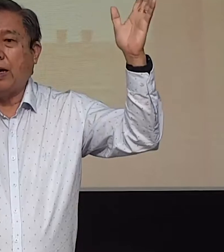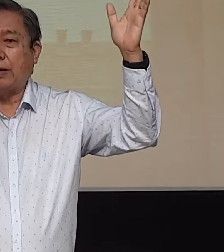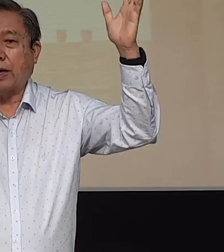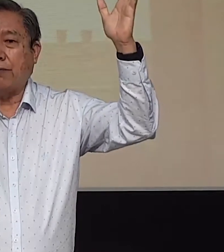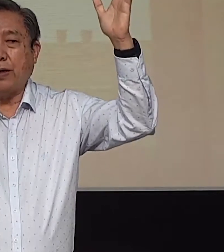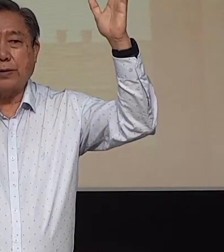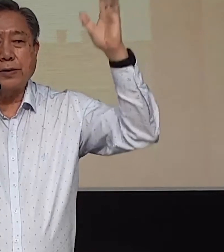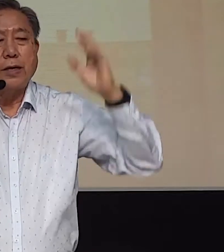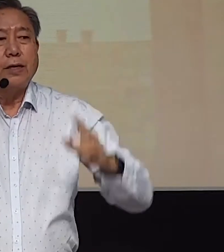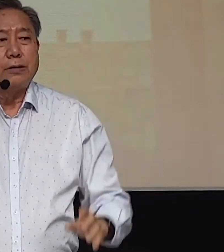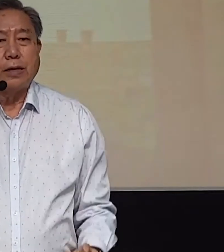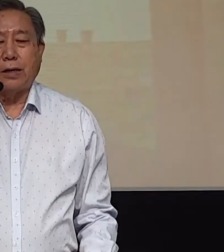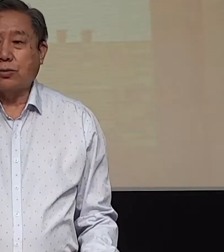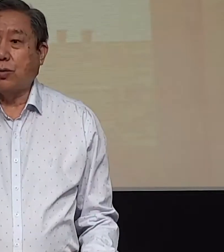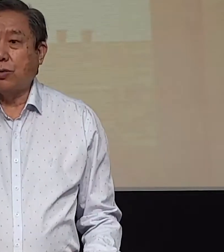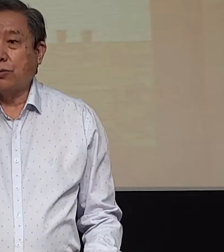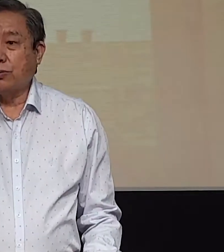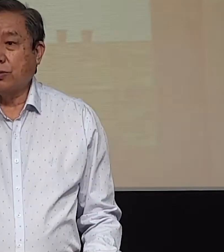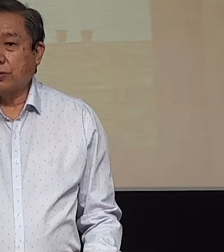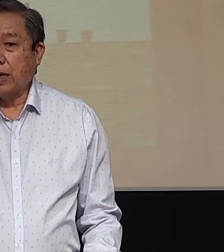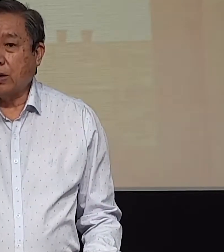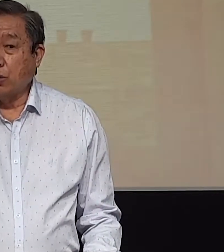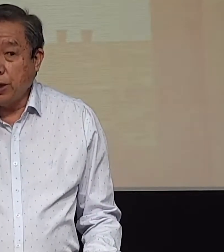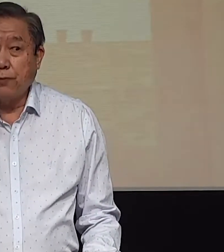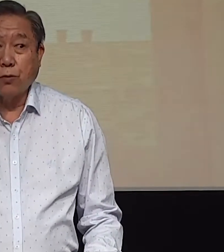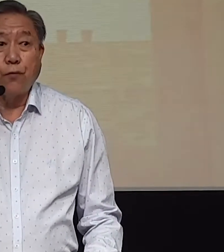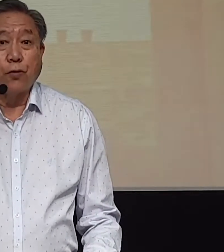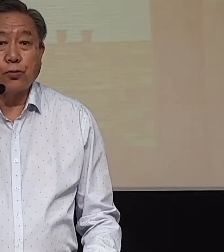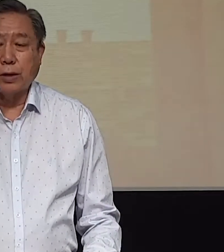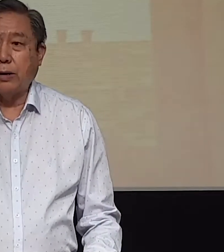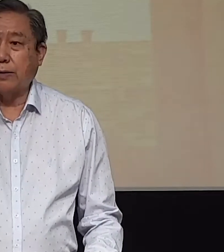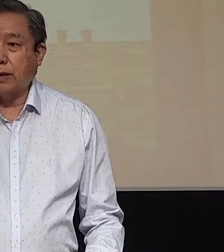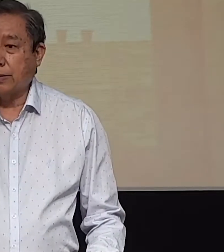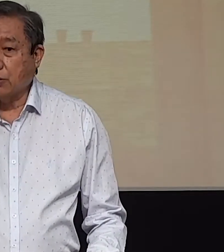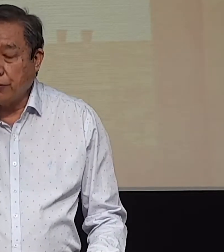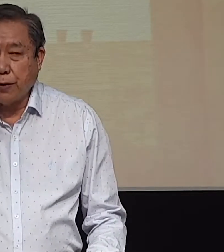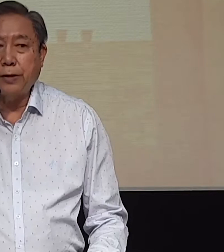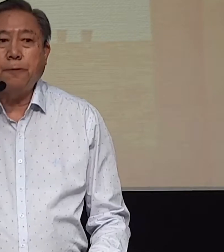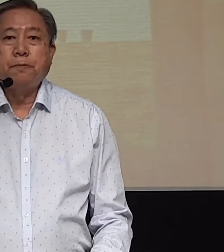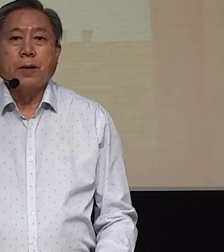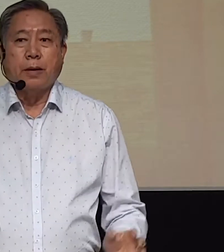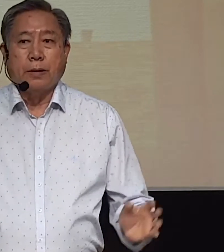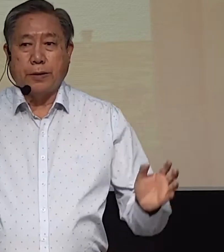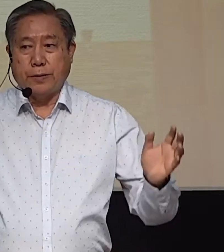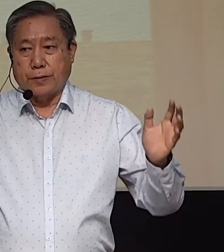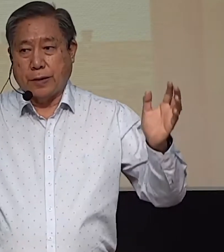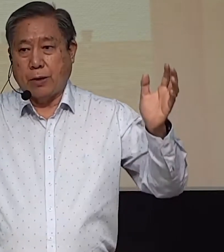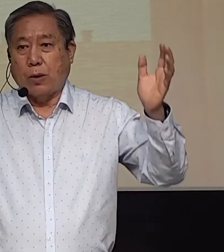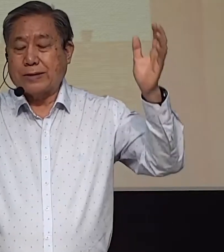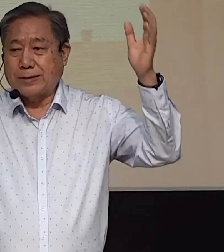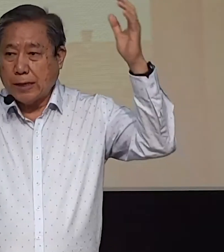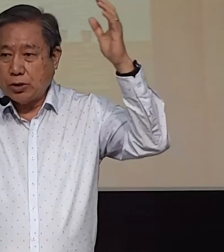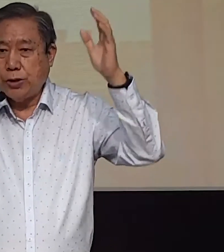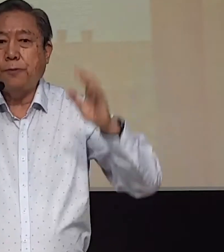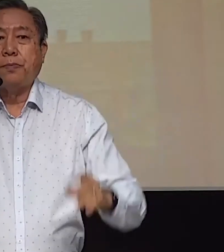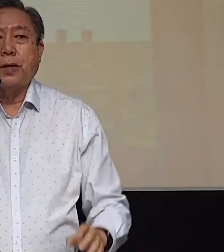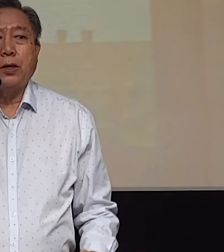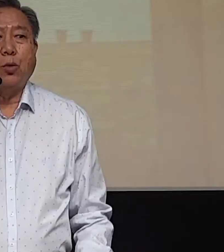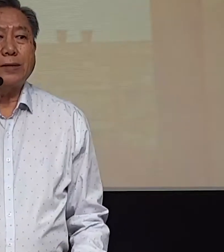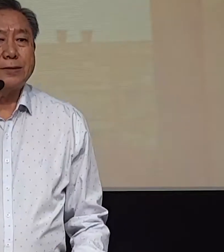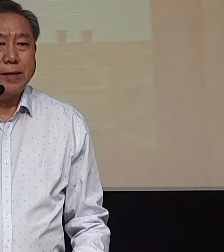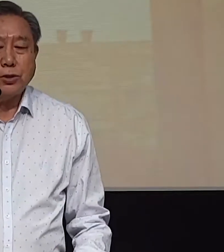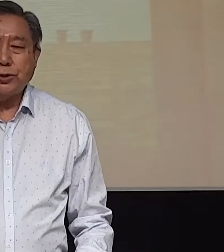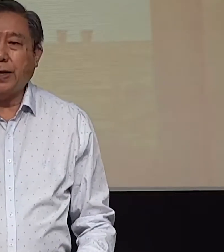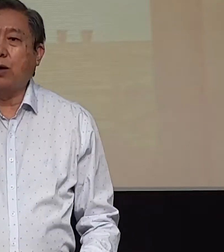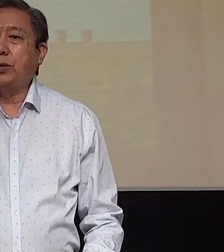vida através da oliva, do fruto da oliveira, que é o azeite, e